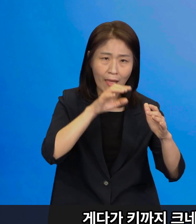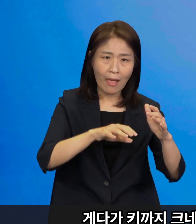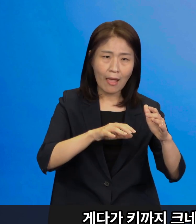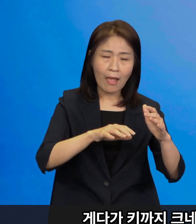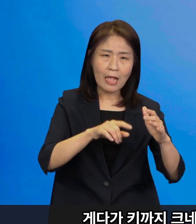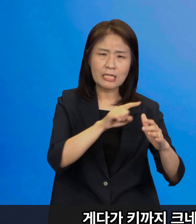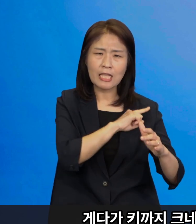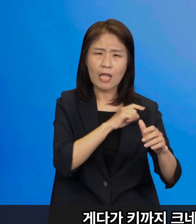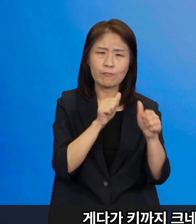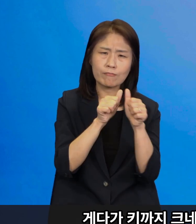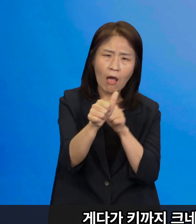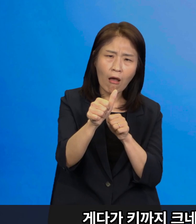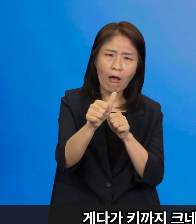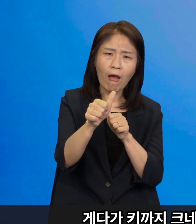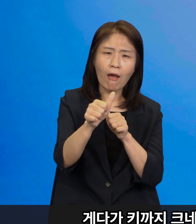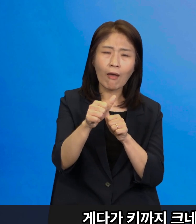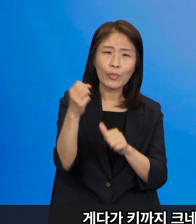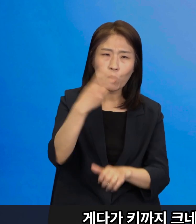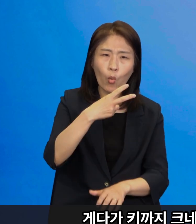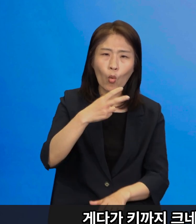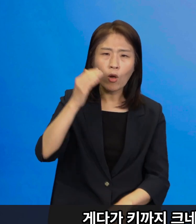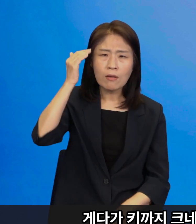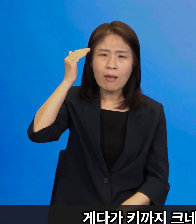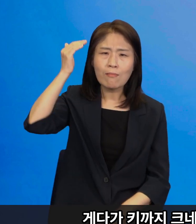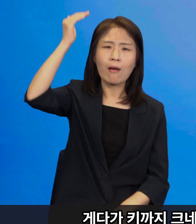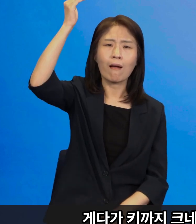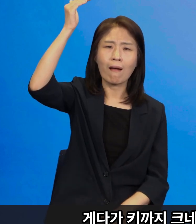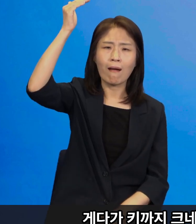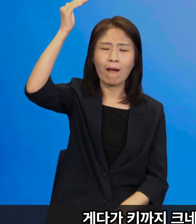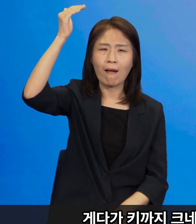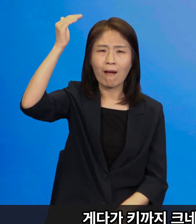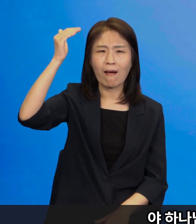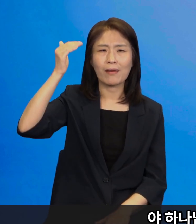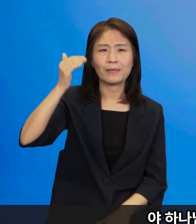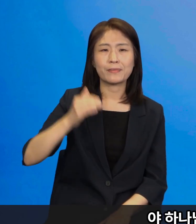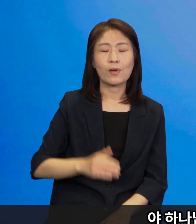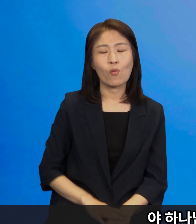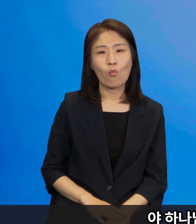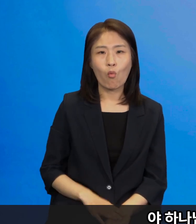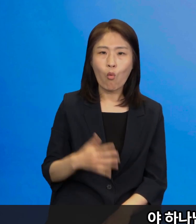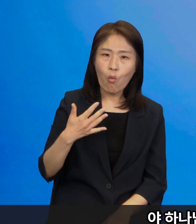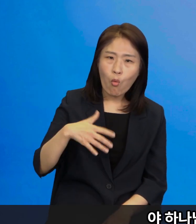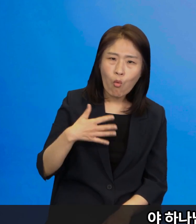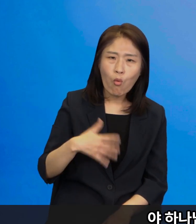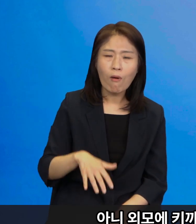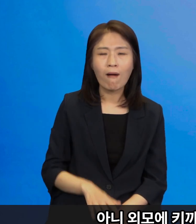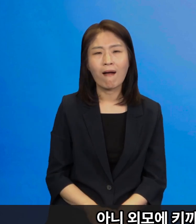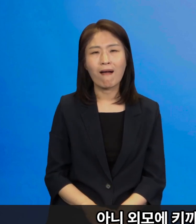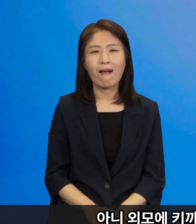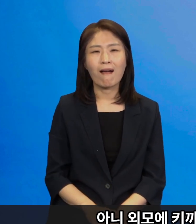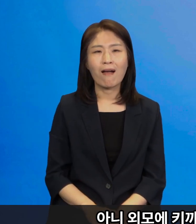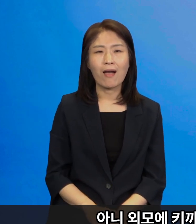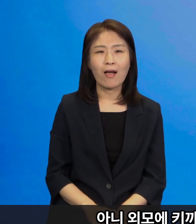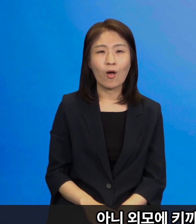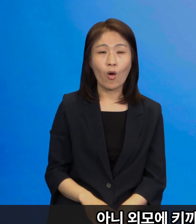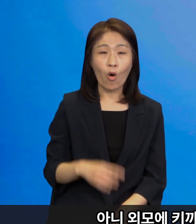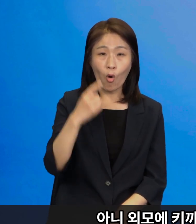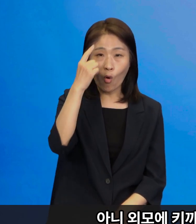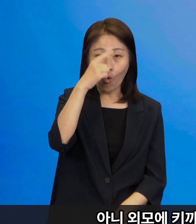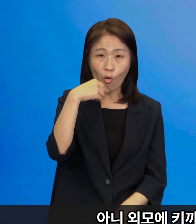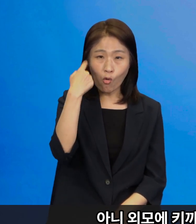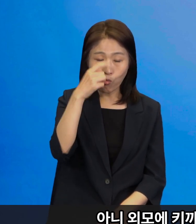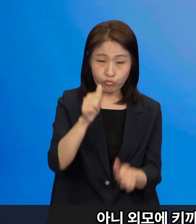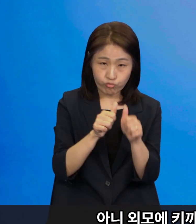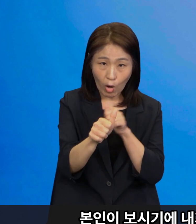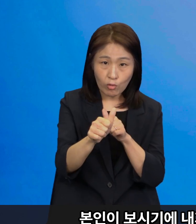게다가 키까지 크네. 키가 한 185는 됐던 것 같아요. 야, 하나님이 참 불공평하시오. 아니 외모에 키까지 주시면